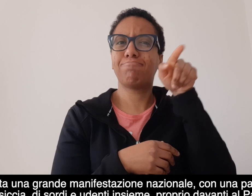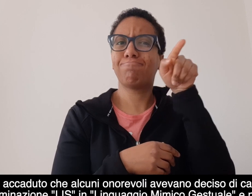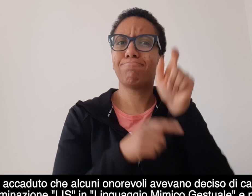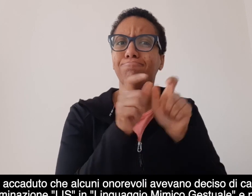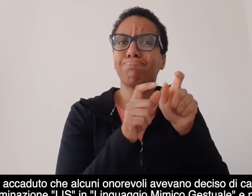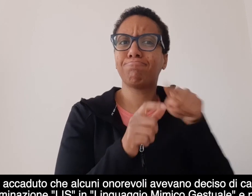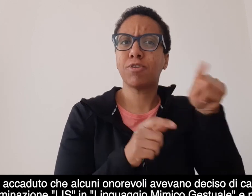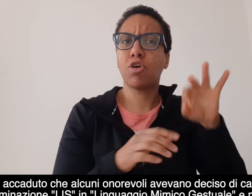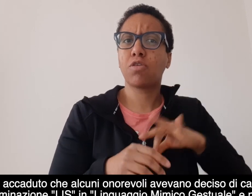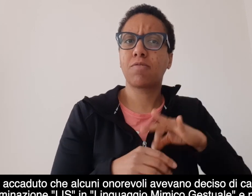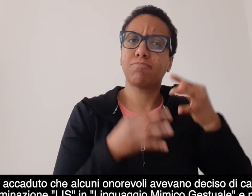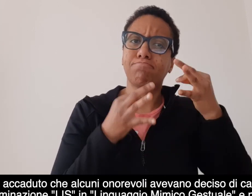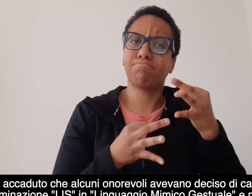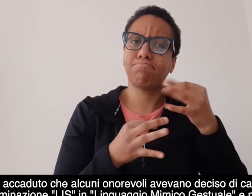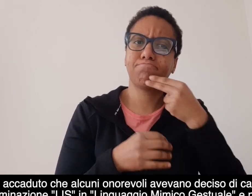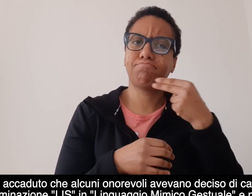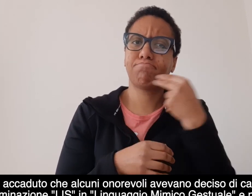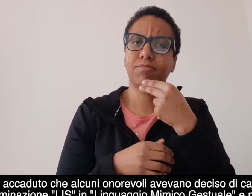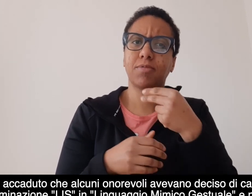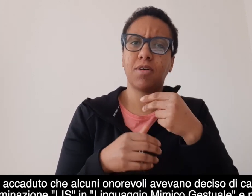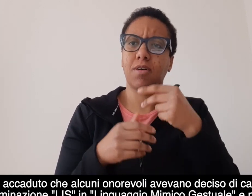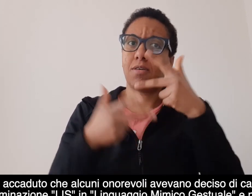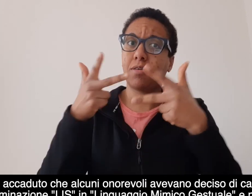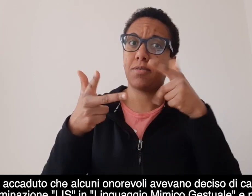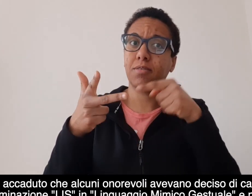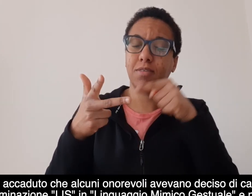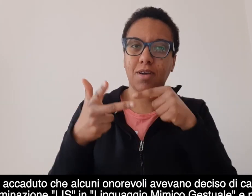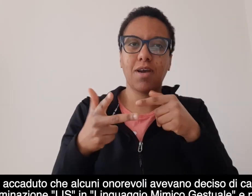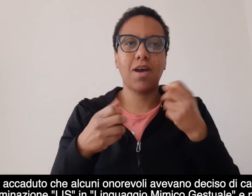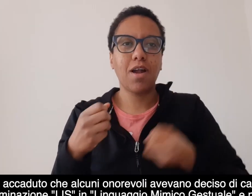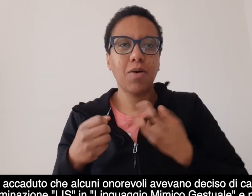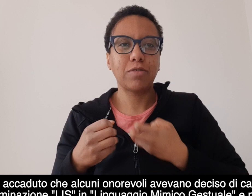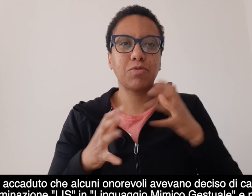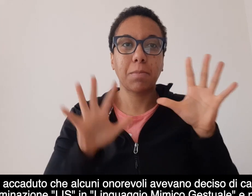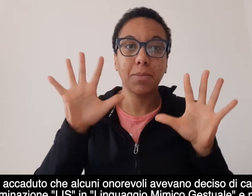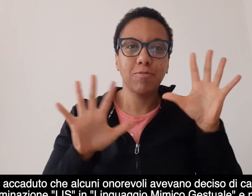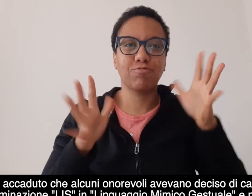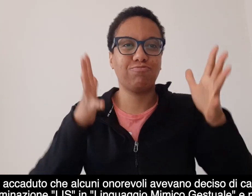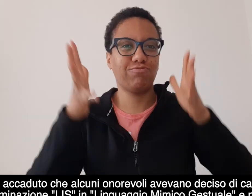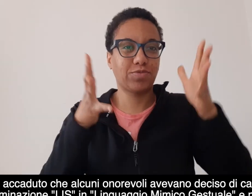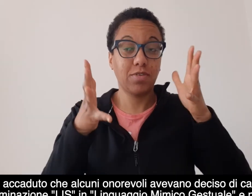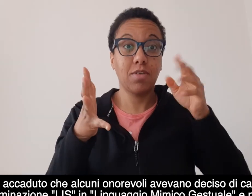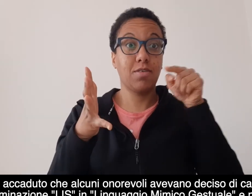era accaduto che alcuni onorevoli avevano deciso di cambiare la denominazione e liszt il linguaggio mimico gestuale